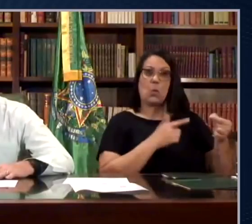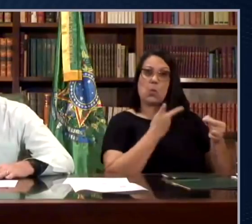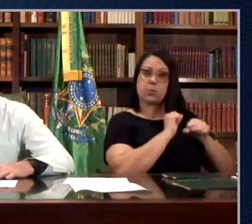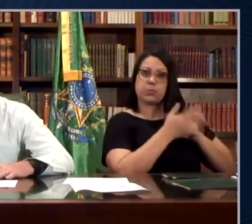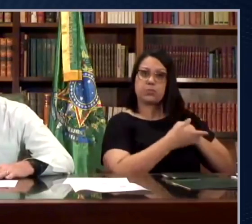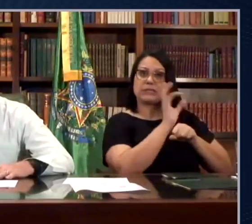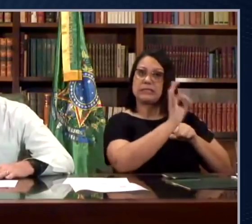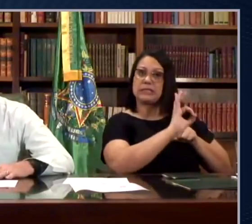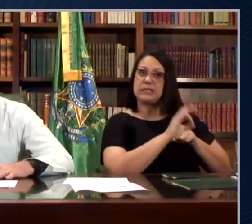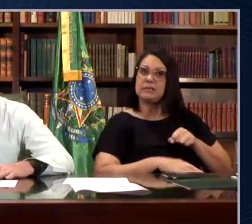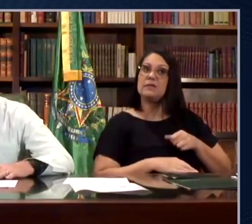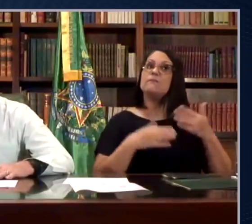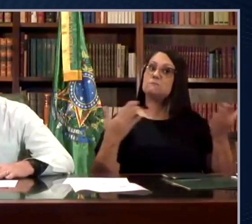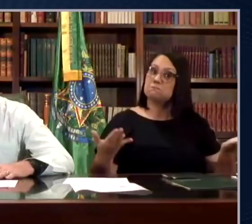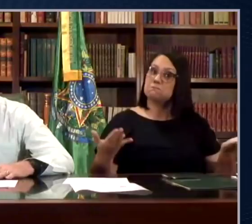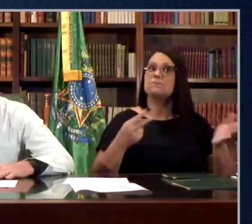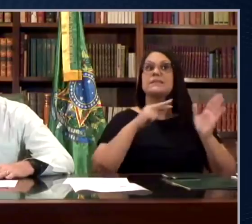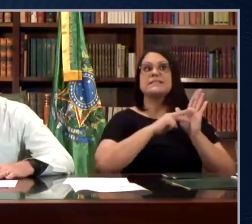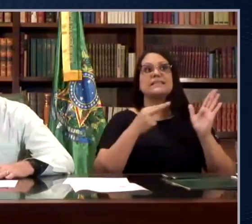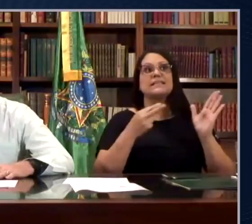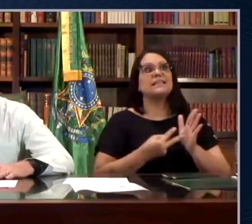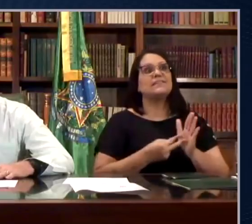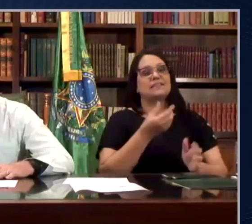reconhece o jornal, isso representa